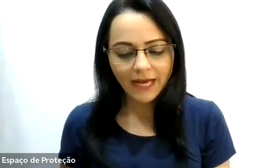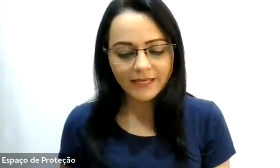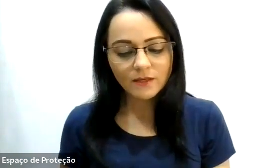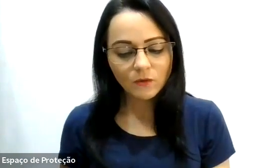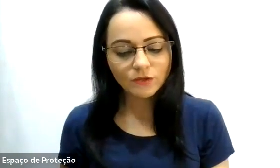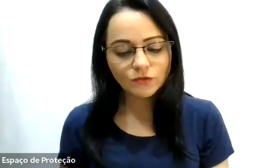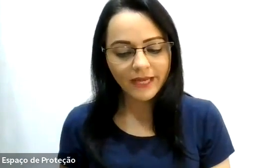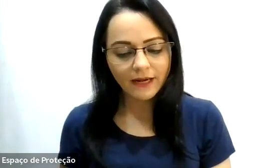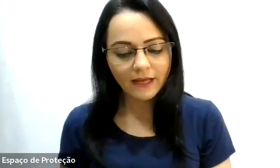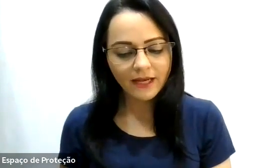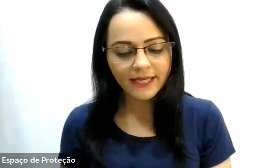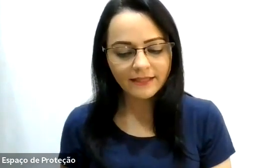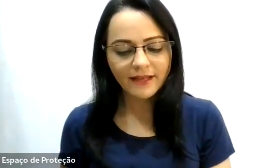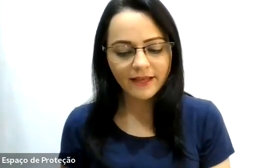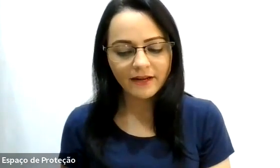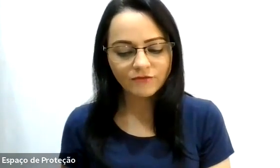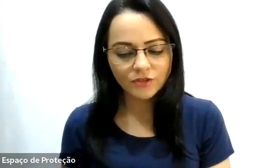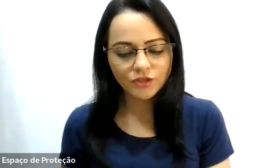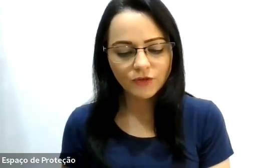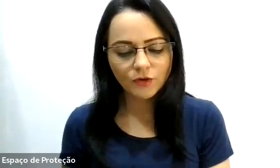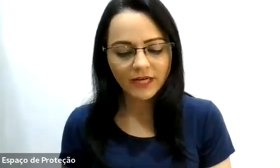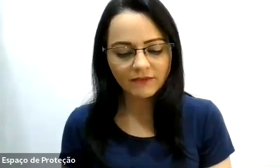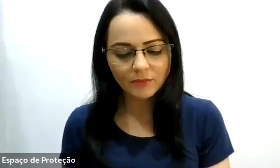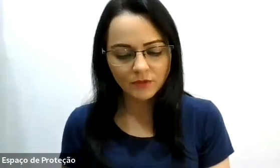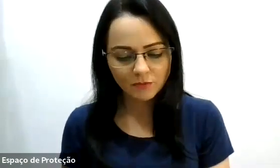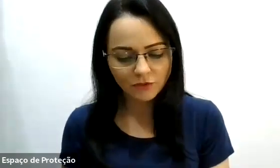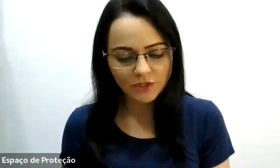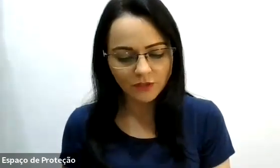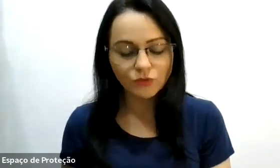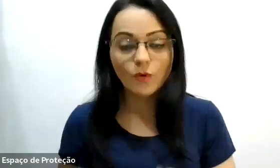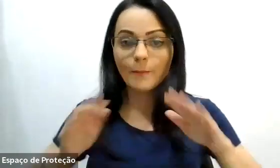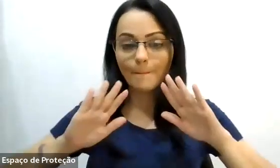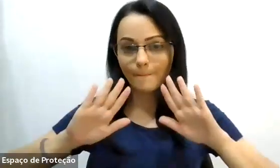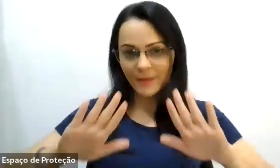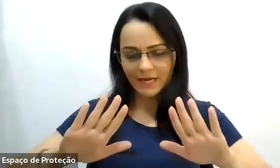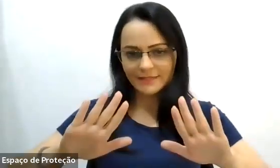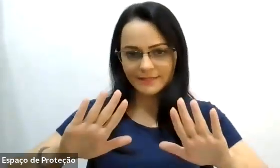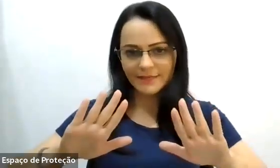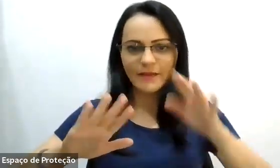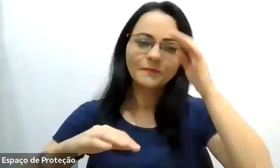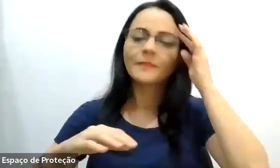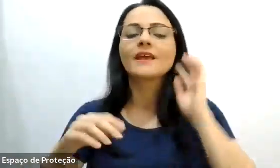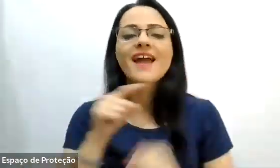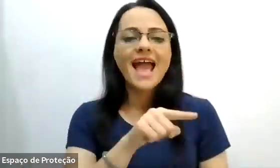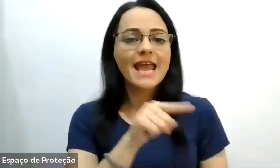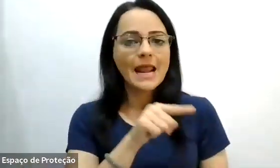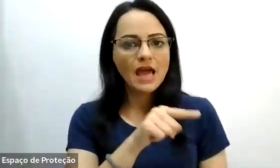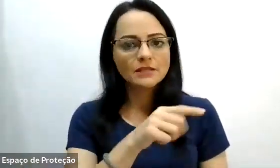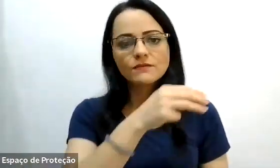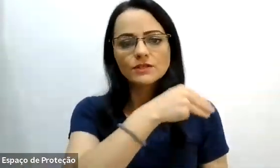Mas enquanto ela ainda era virgem, ficou grávida pelo Espírito Santo. Mas, né? Ela, se você